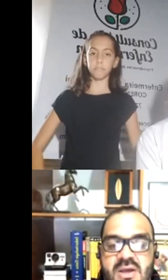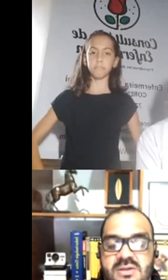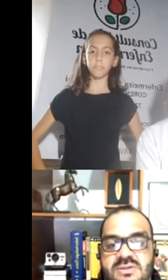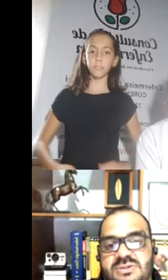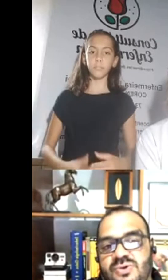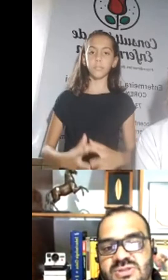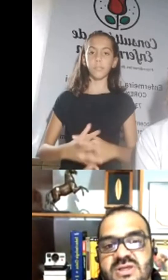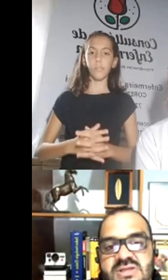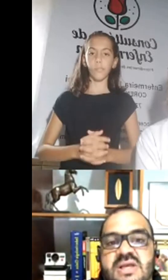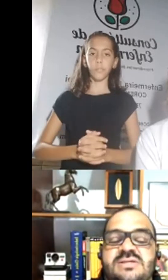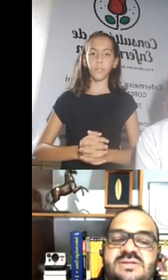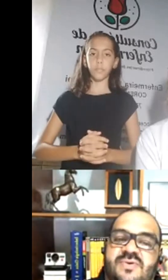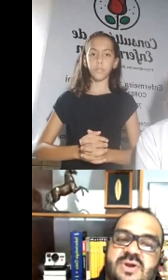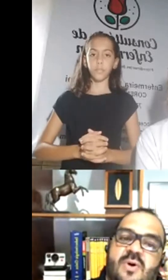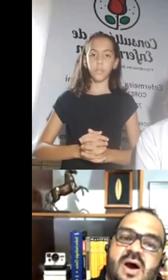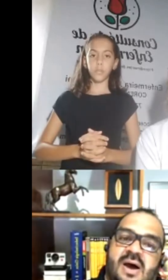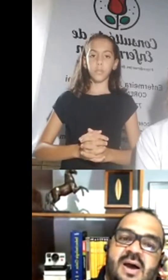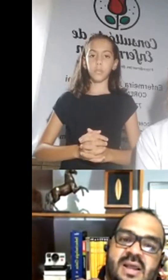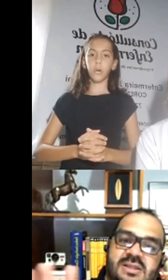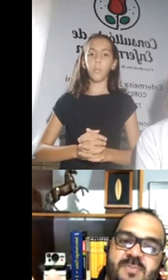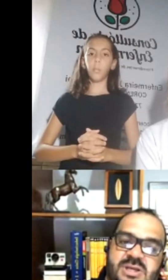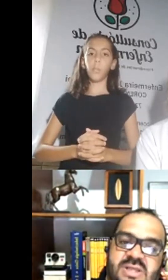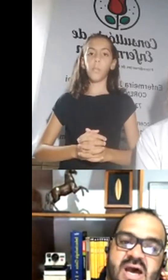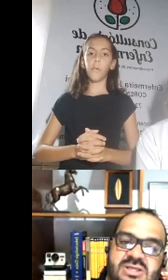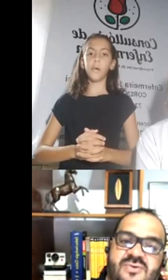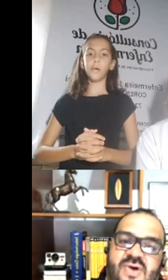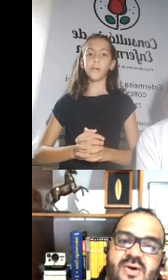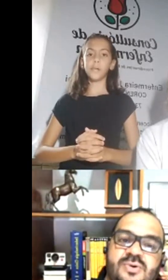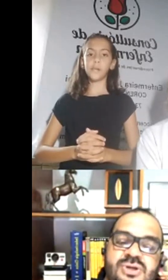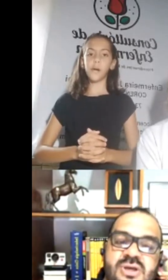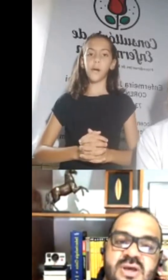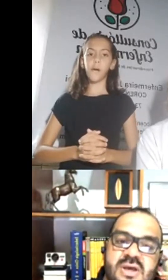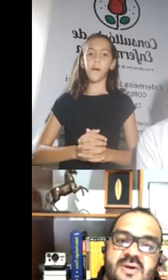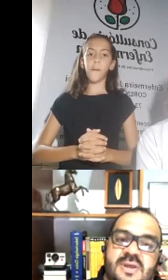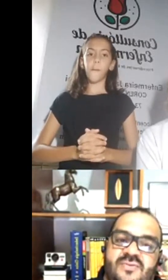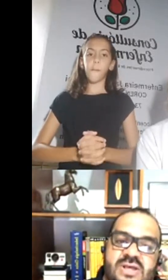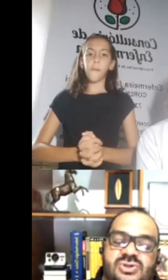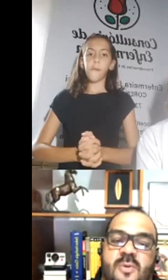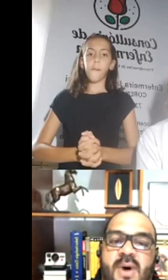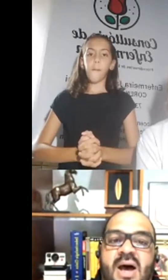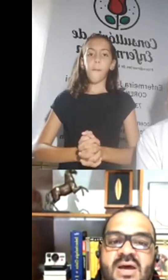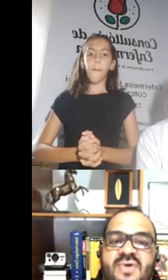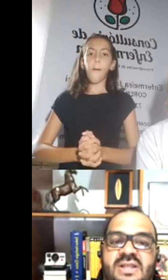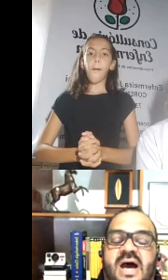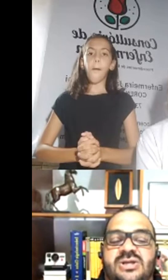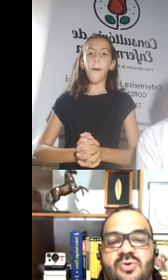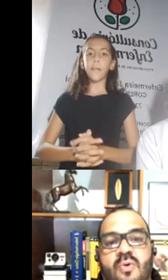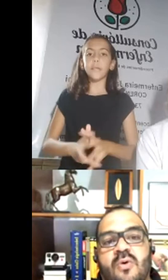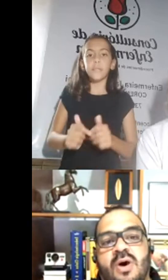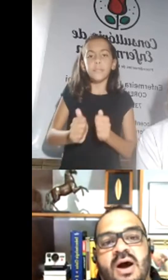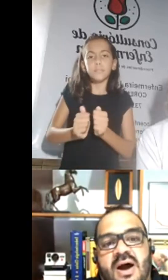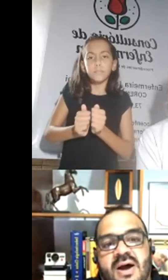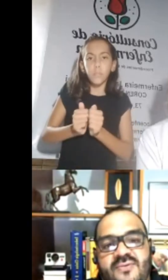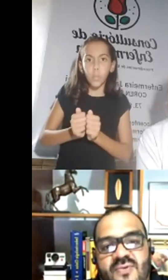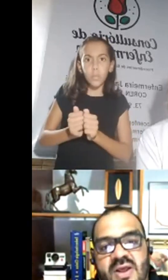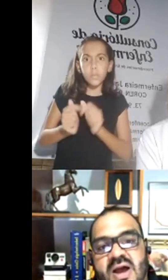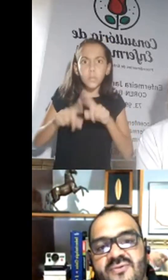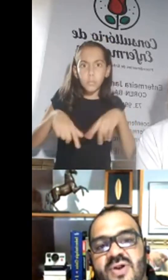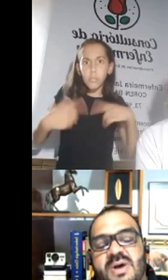né? De citocinas, quer dizer, você vai ter aquela tempestade que vai unir e vai somar, na verdade, com